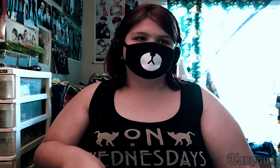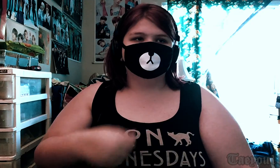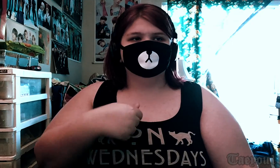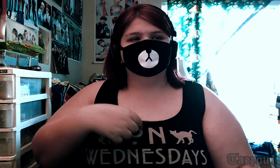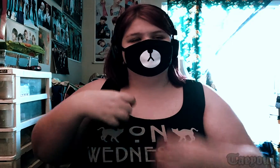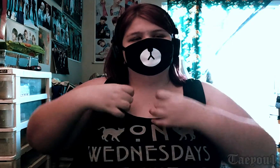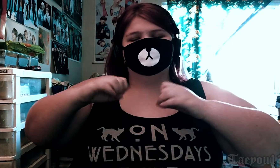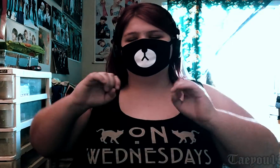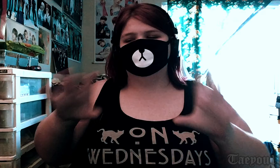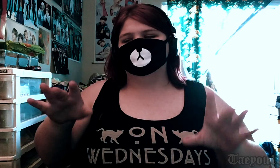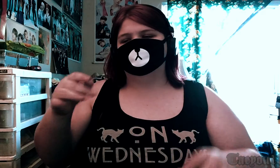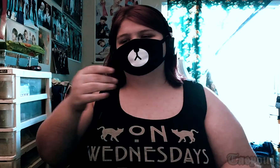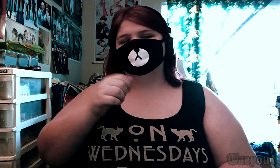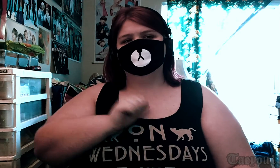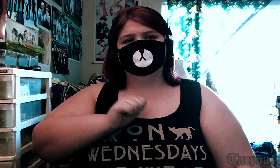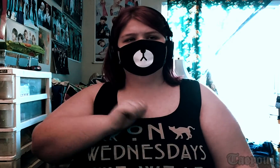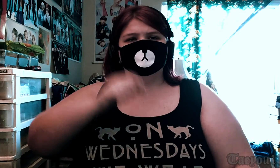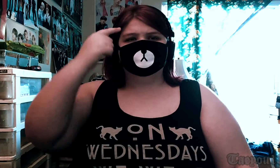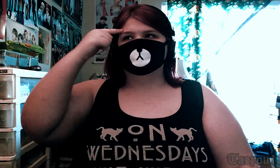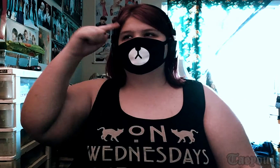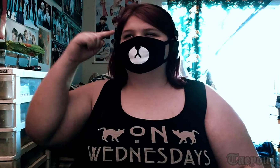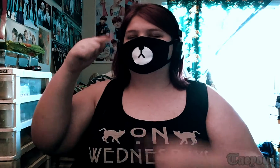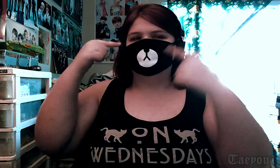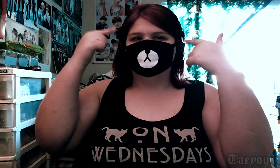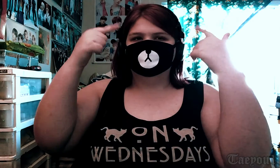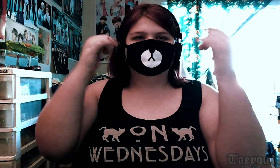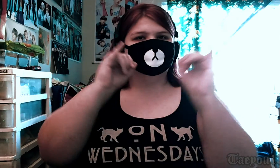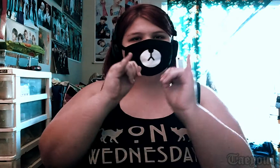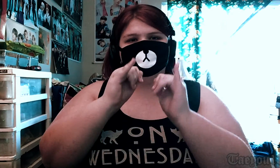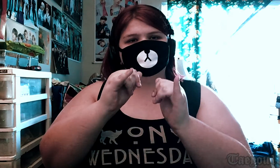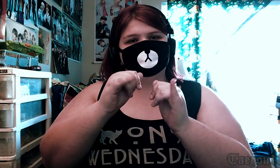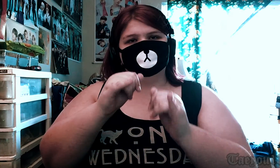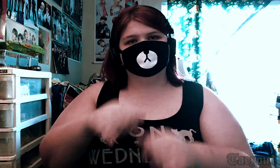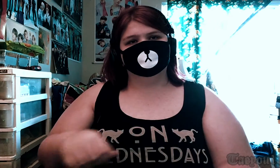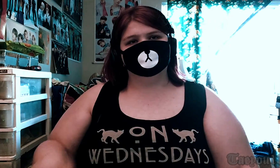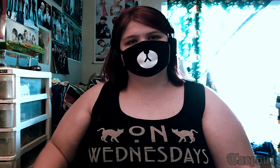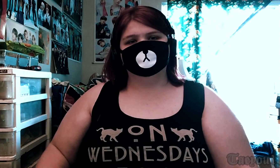란 생각한 미친 내가 싫었어.